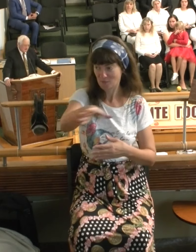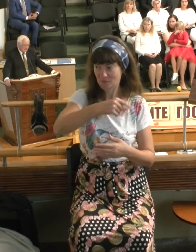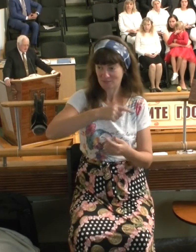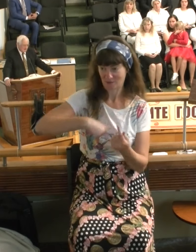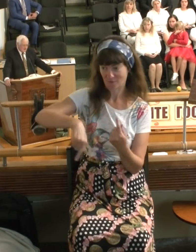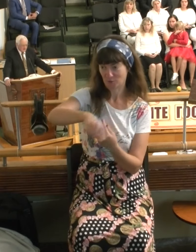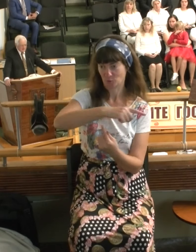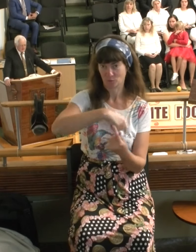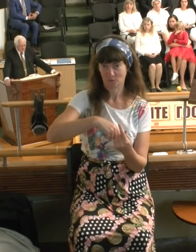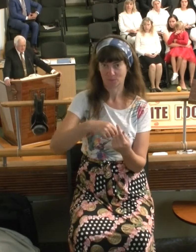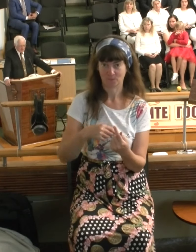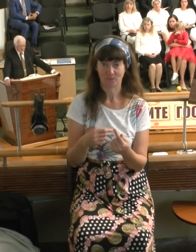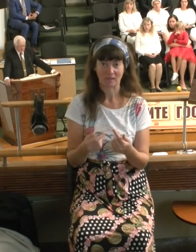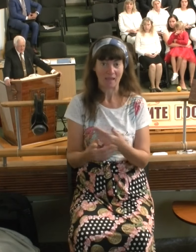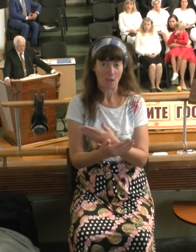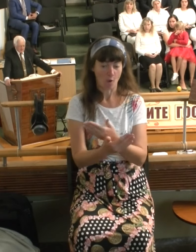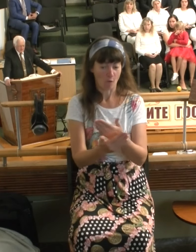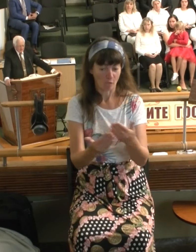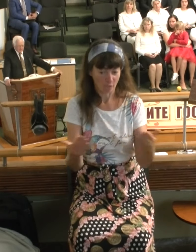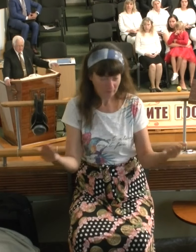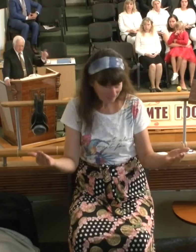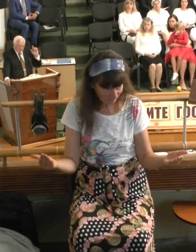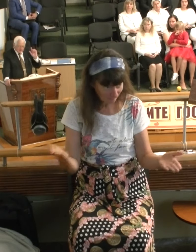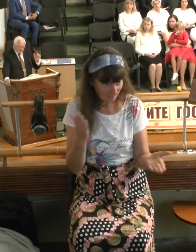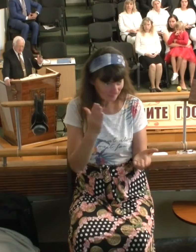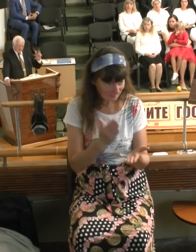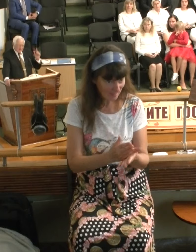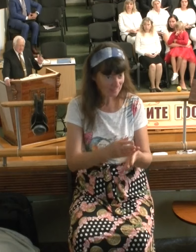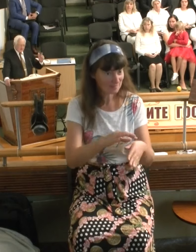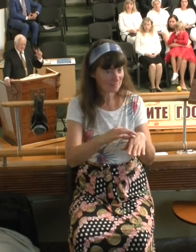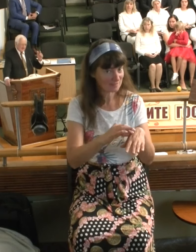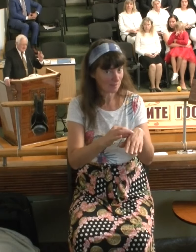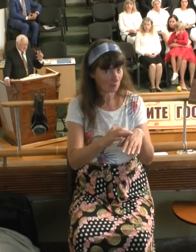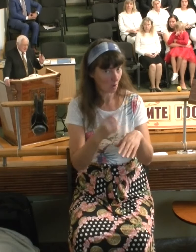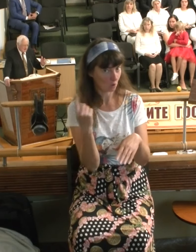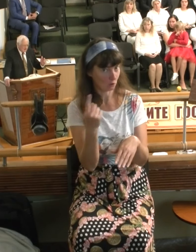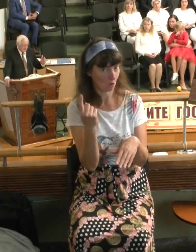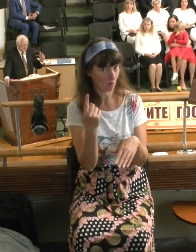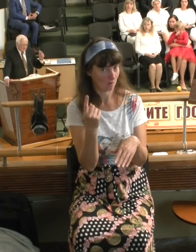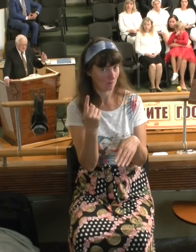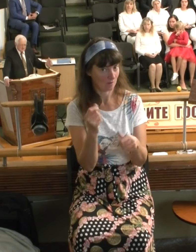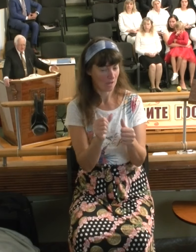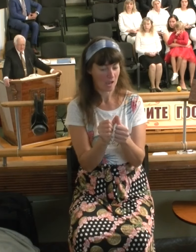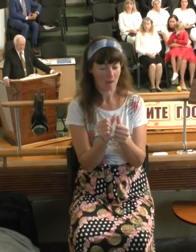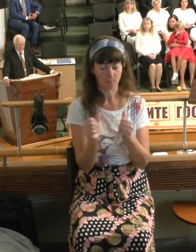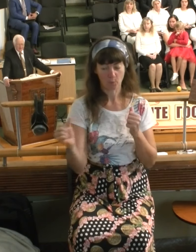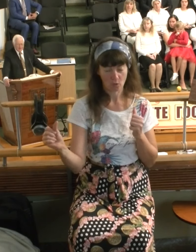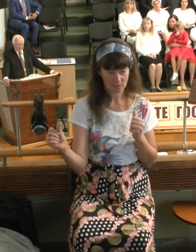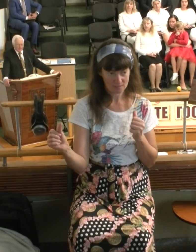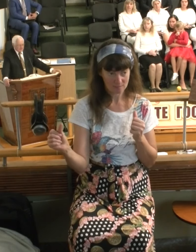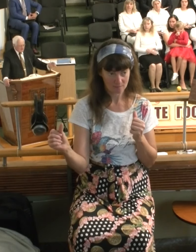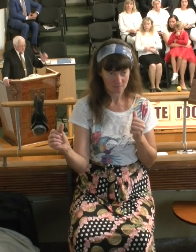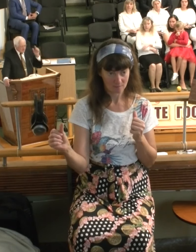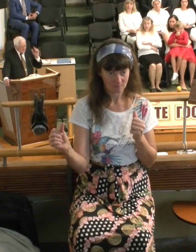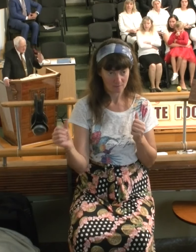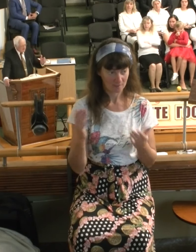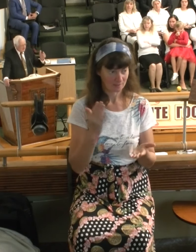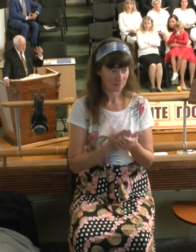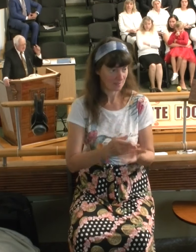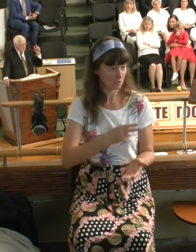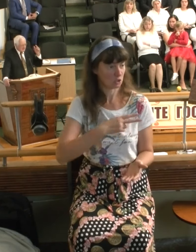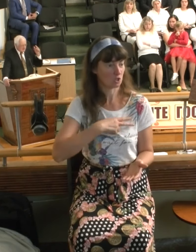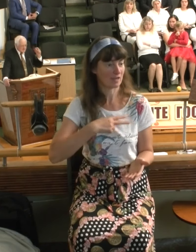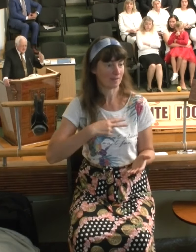члены. Братья и сестры, там в 11 главе послания Коринфянам, когда мы читаем, там